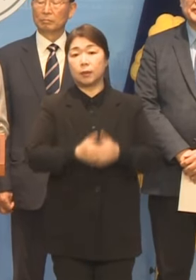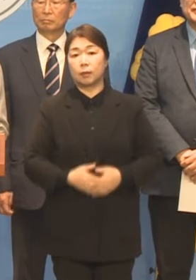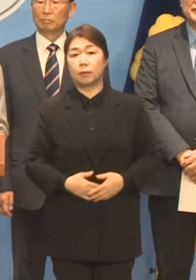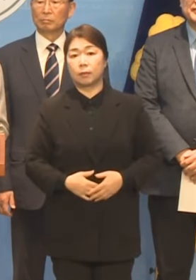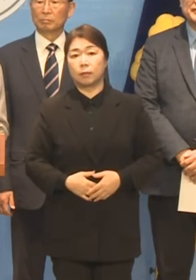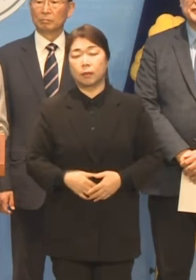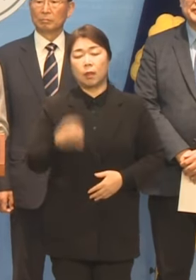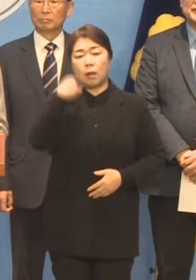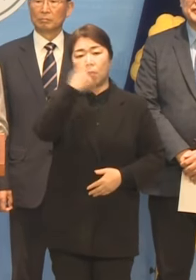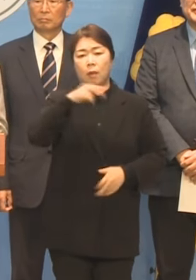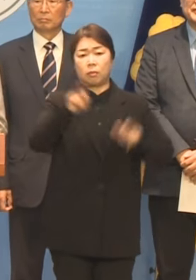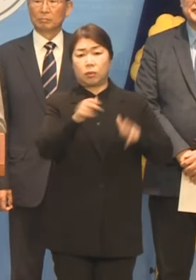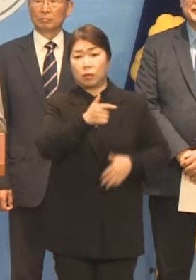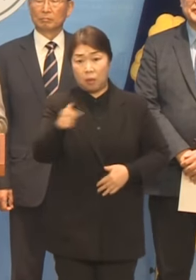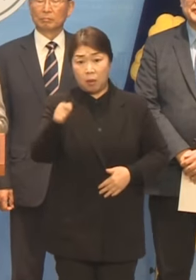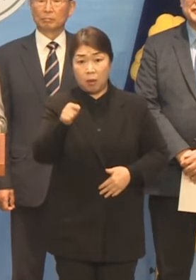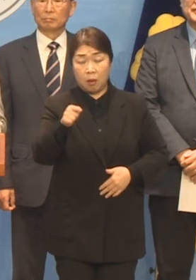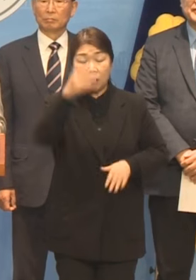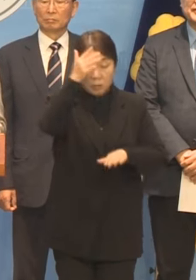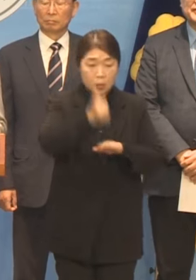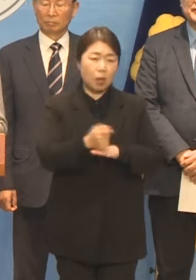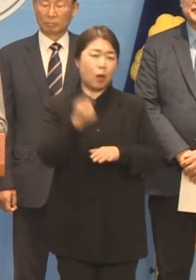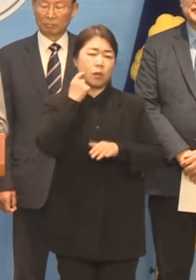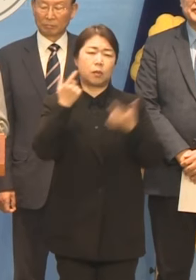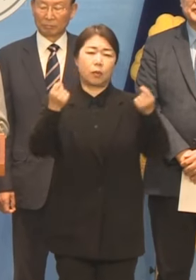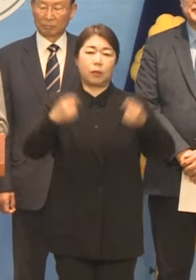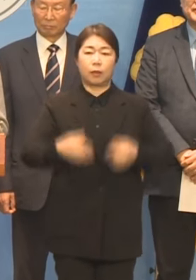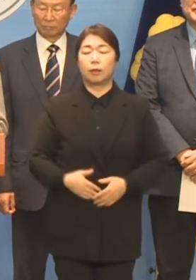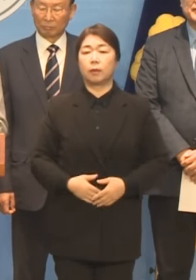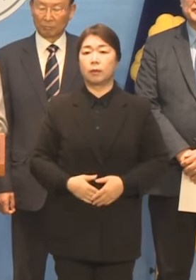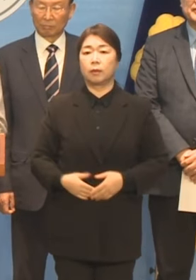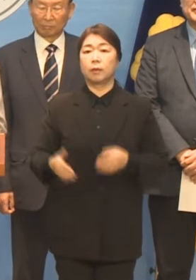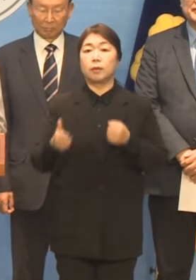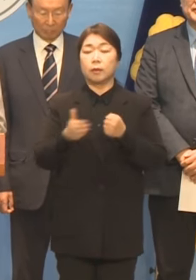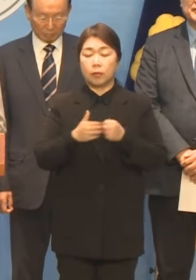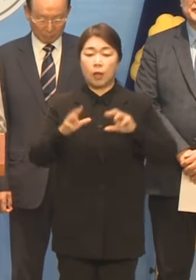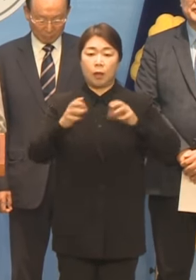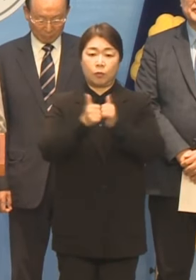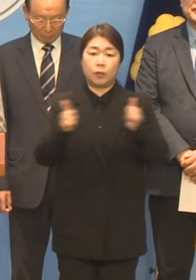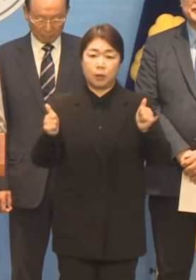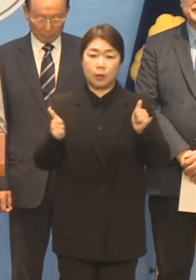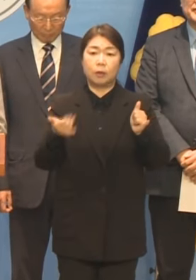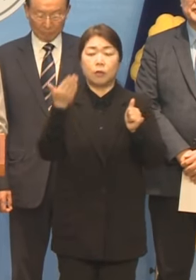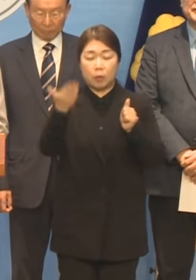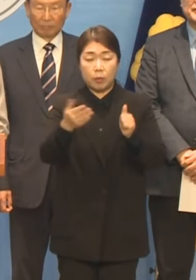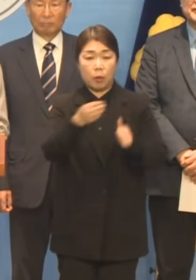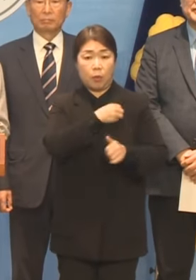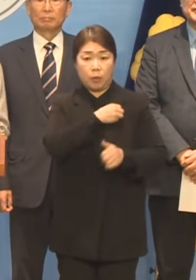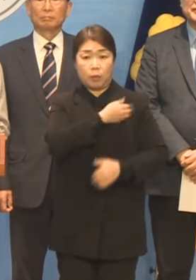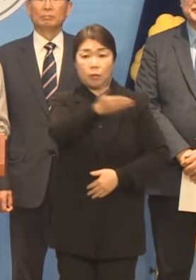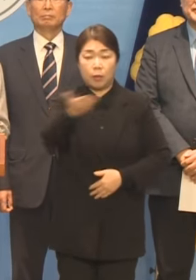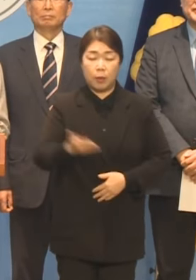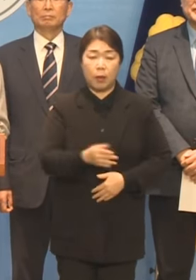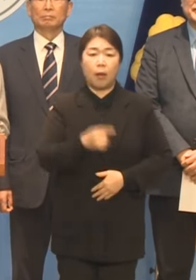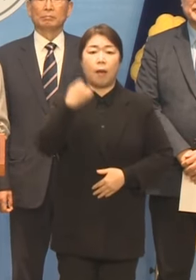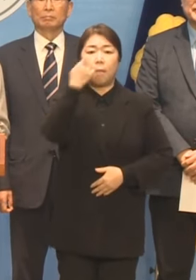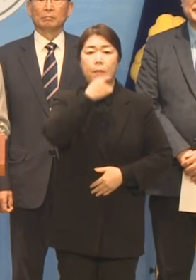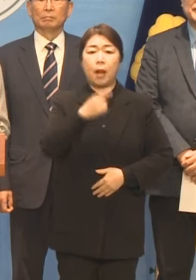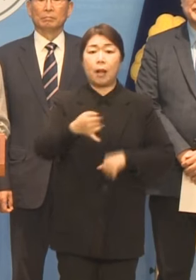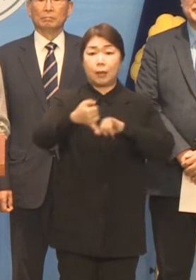거짓말입니다 허위입니다 그래서 당원과 국민에게 말과 약속을